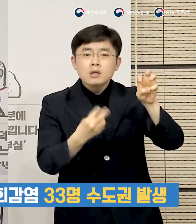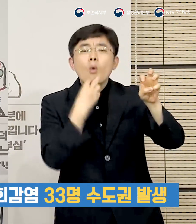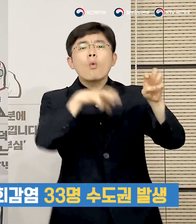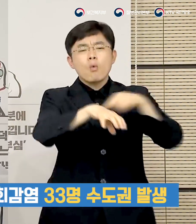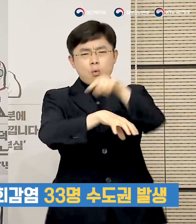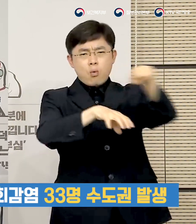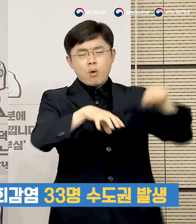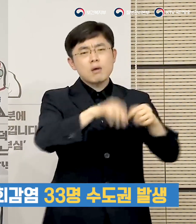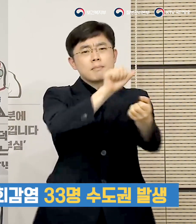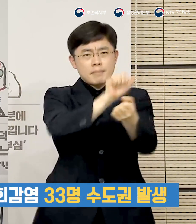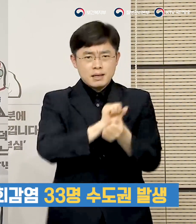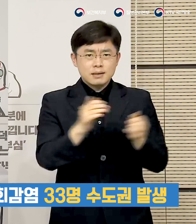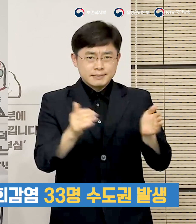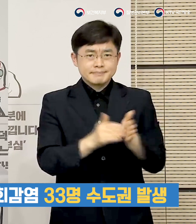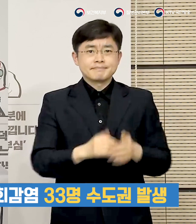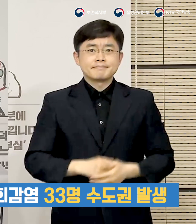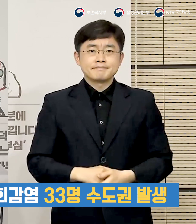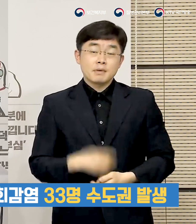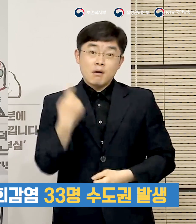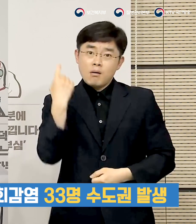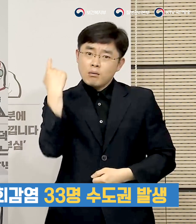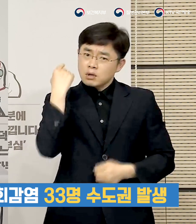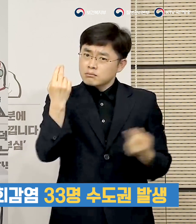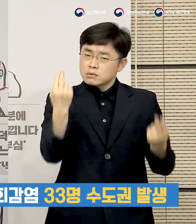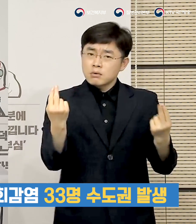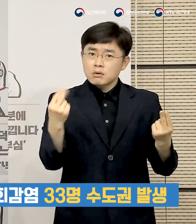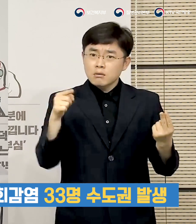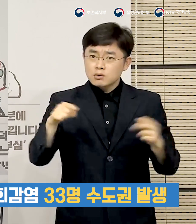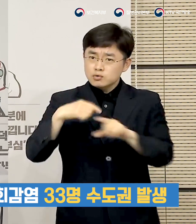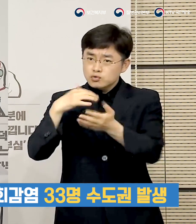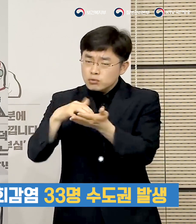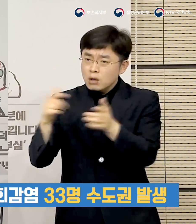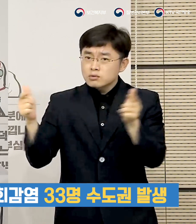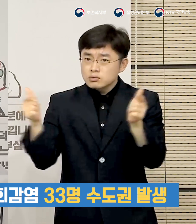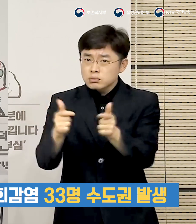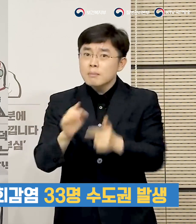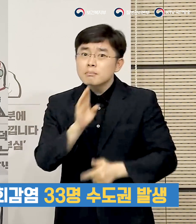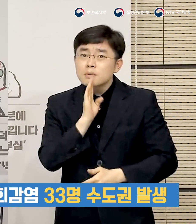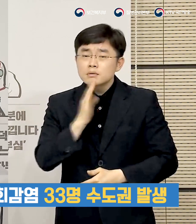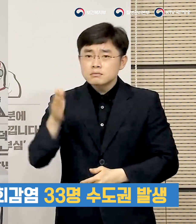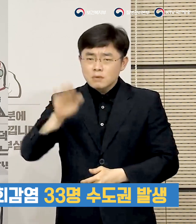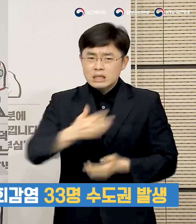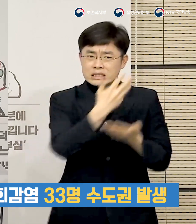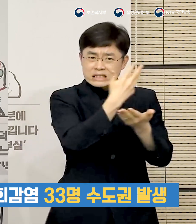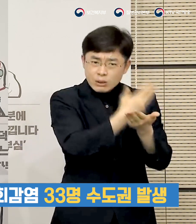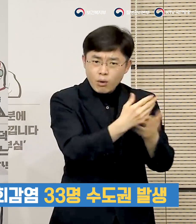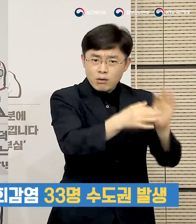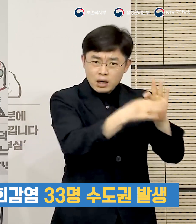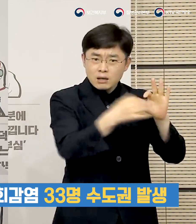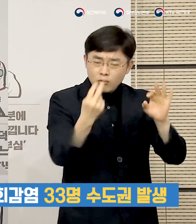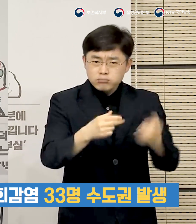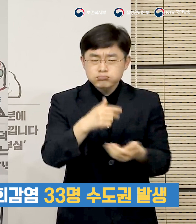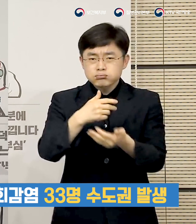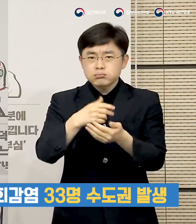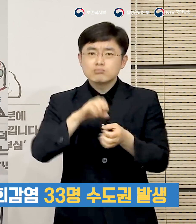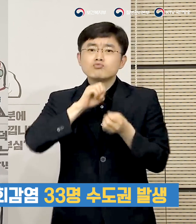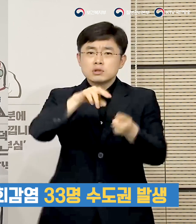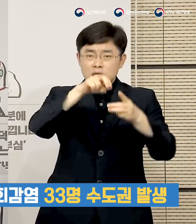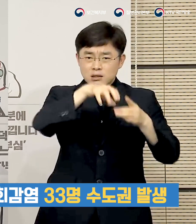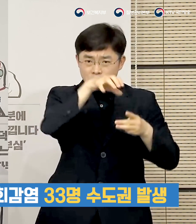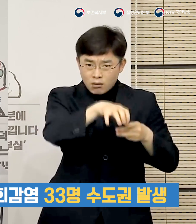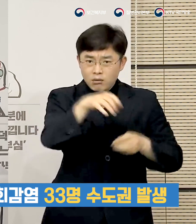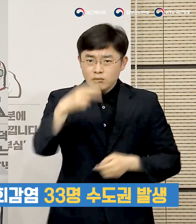수도권에서 발생하였습니다. 어제보다 그 수가 줄긴 하였지만 이태원클럽, 부천물류센터,